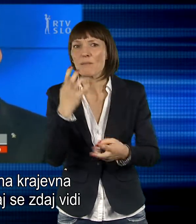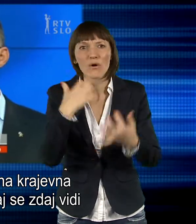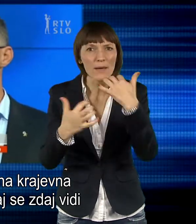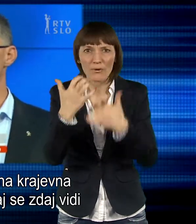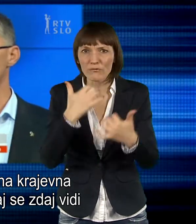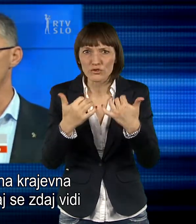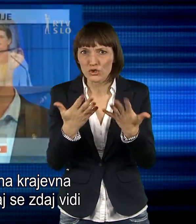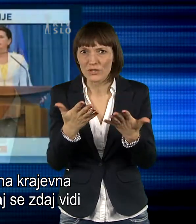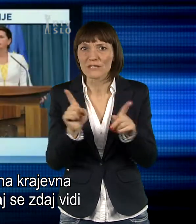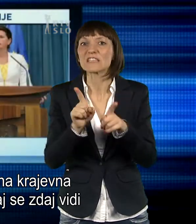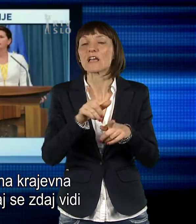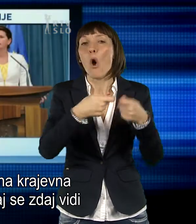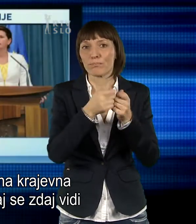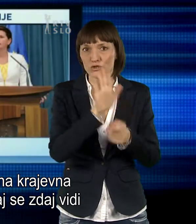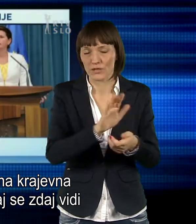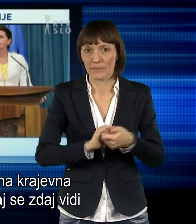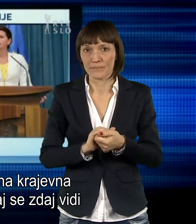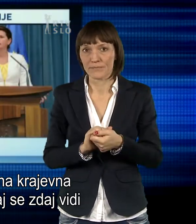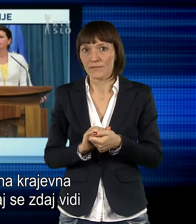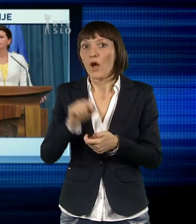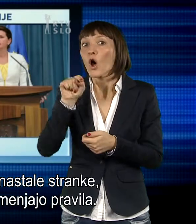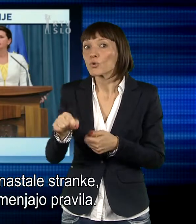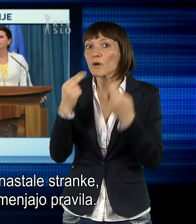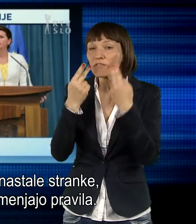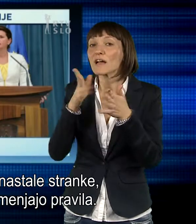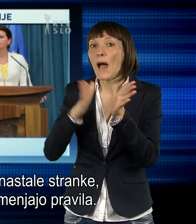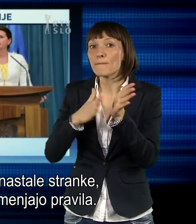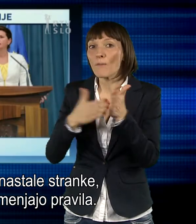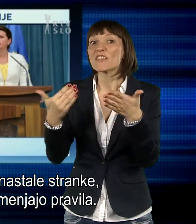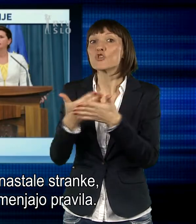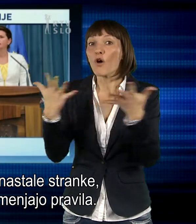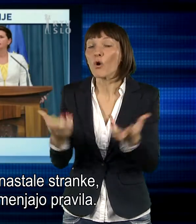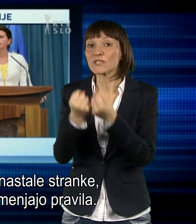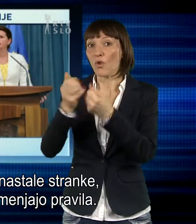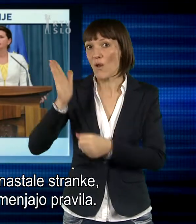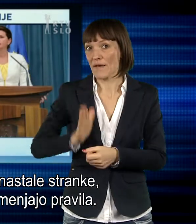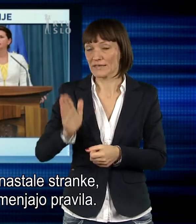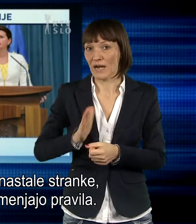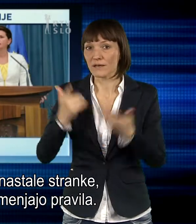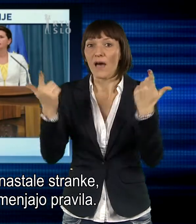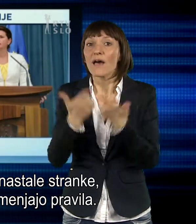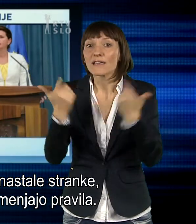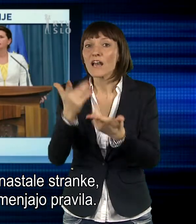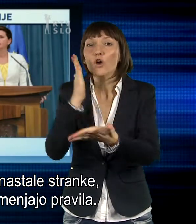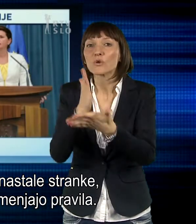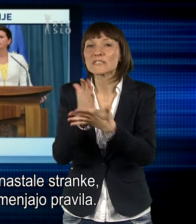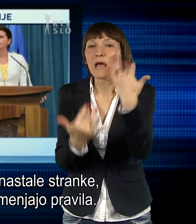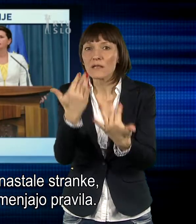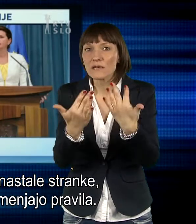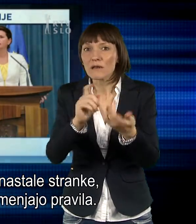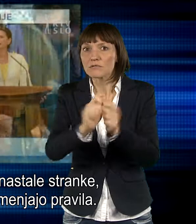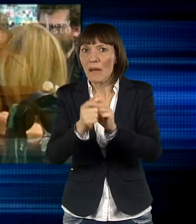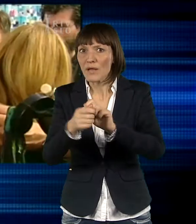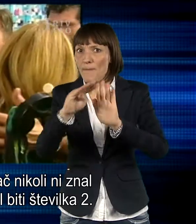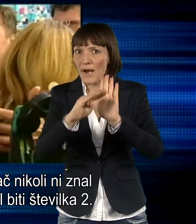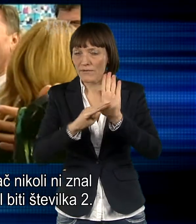privoščiti niti ena krajevna skupnost. Tukaj se zdaj vidi, kaj pomenijo novo nastale stranke, ki lahko sred igre menjajo